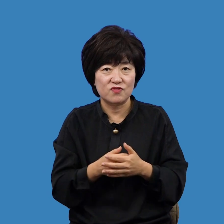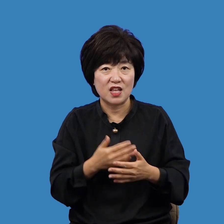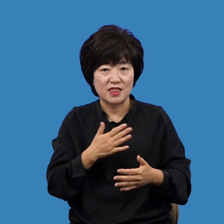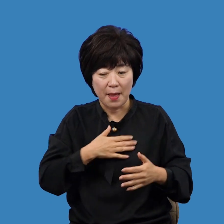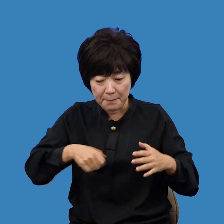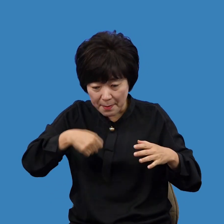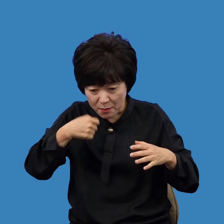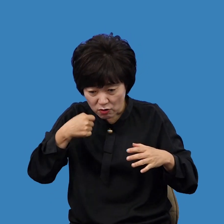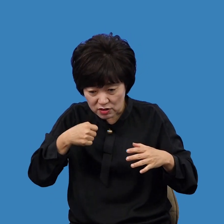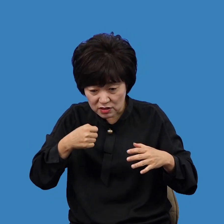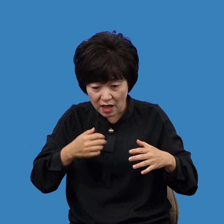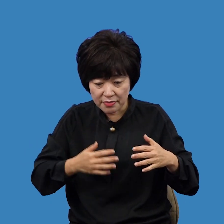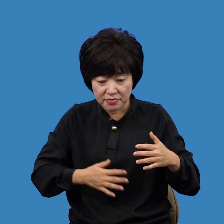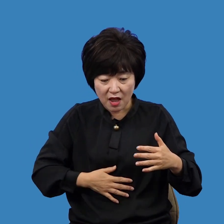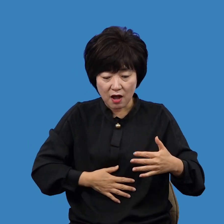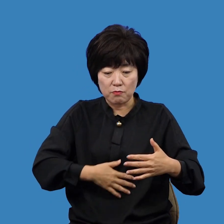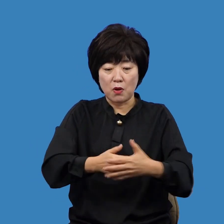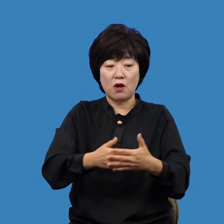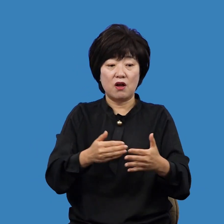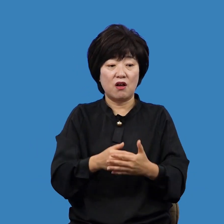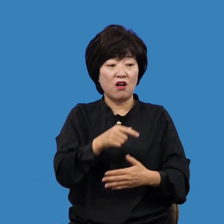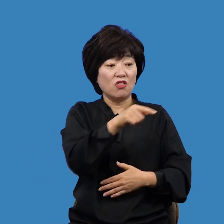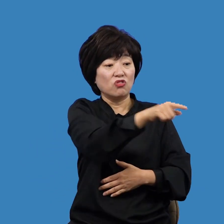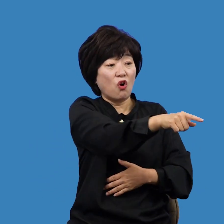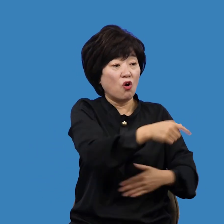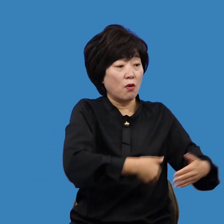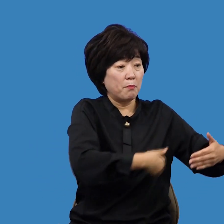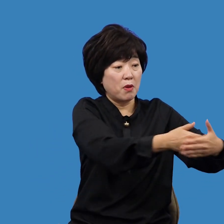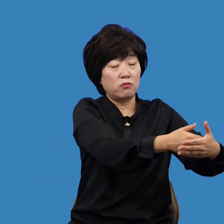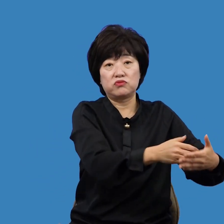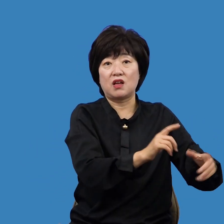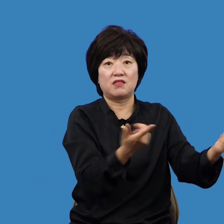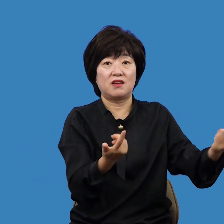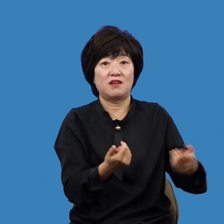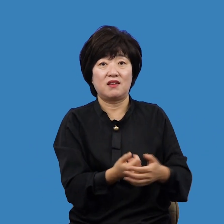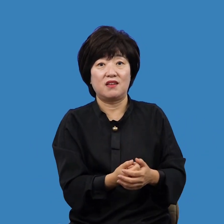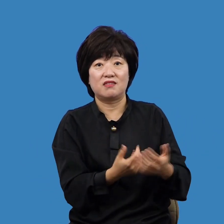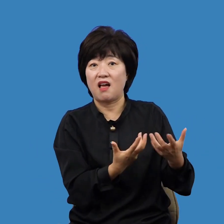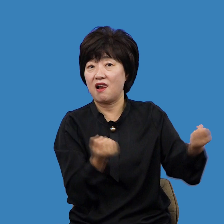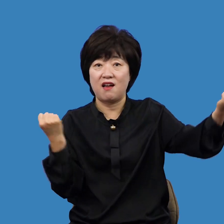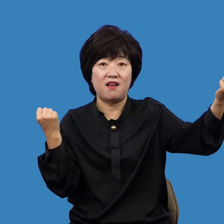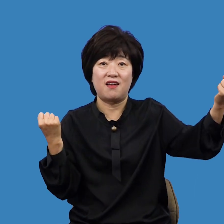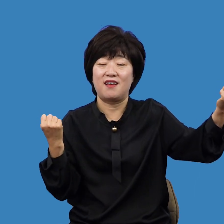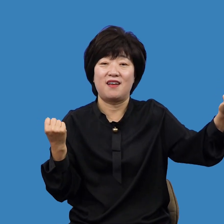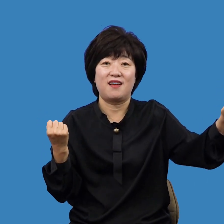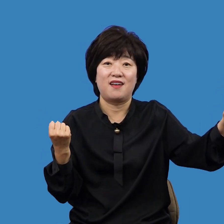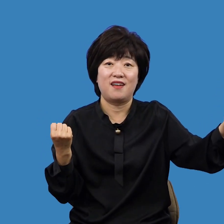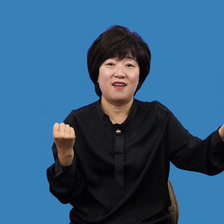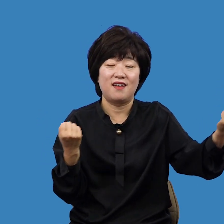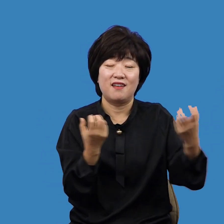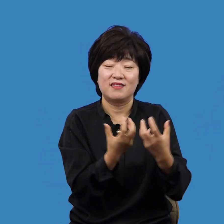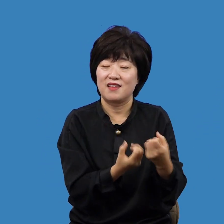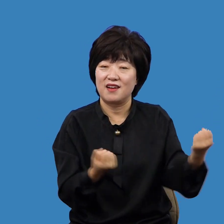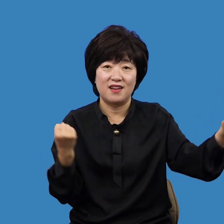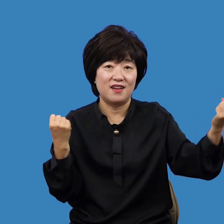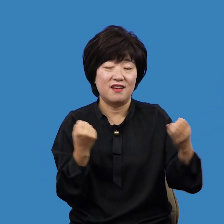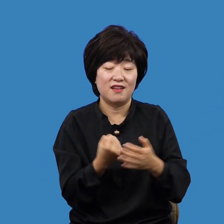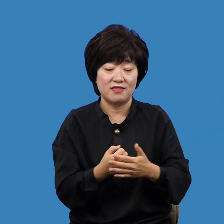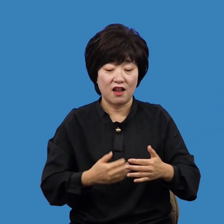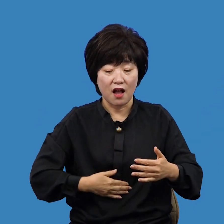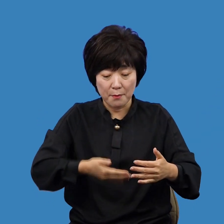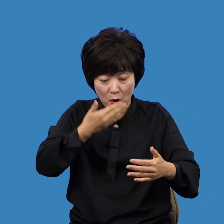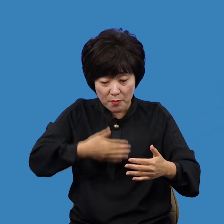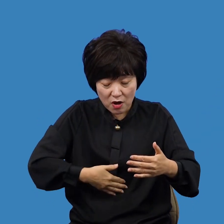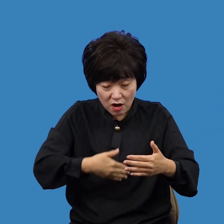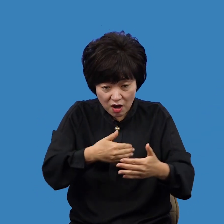밥 먹으면 내 육이 배부른 거지 네 육이 배부른 게 아니라는 거야. 응? 분리되어 있기 때문에 내가 밥을 먹으면